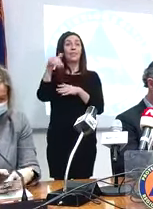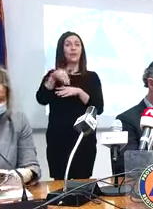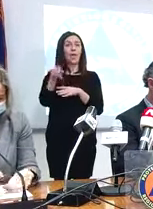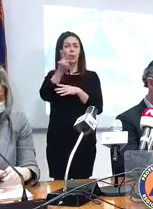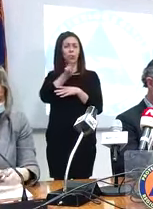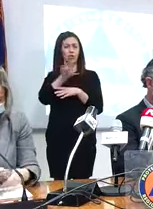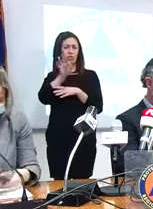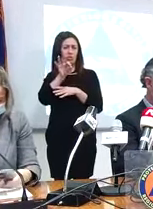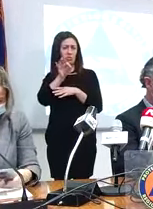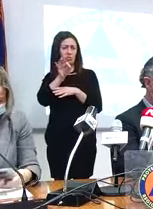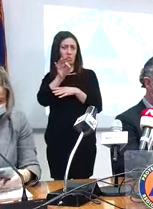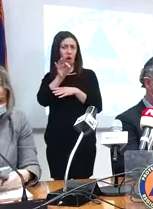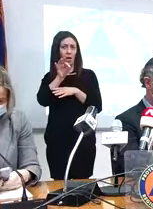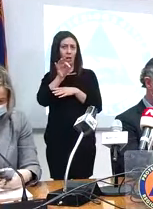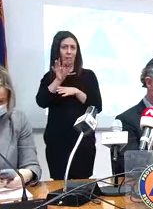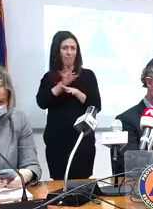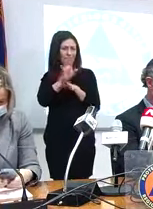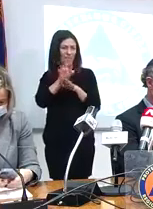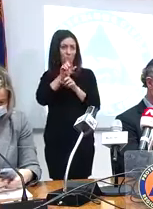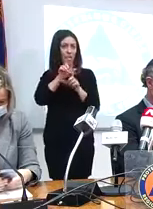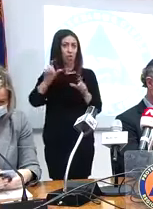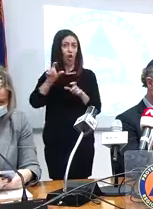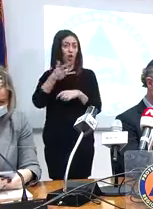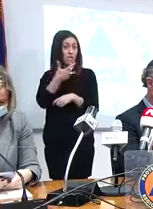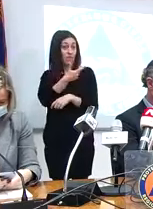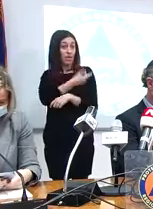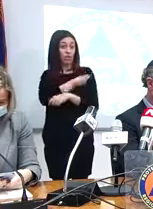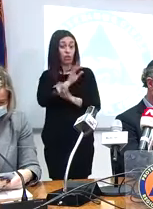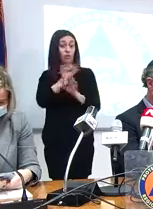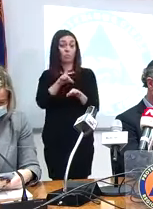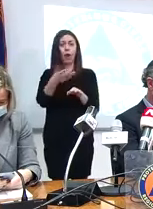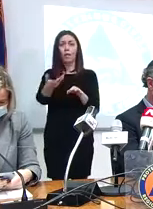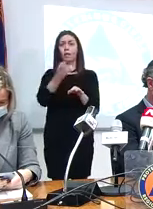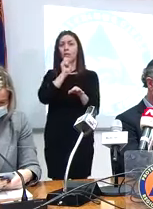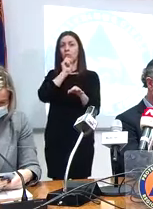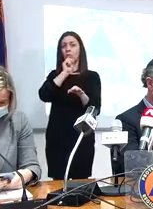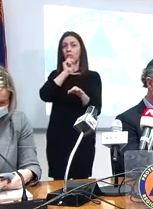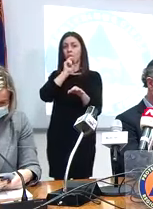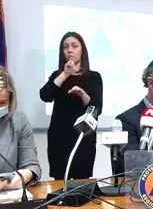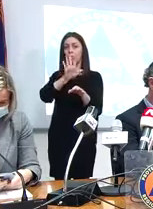46.250, mi sembra, se lo ricordo male. Ve lo dico subito,